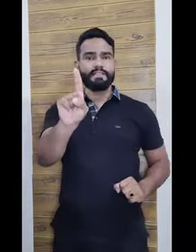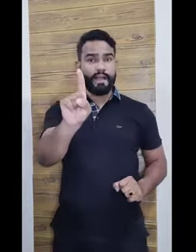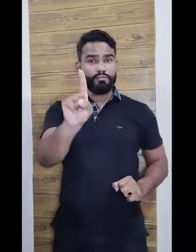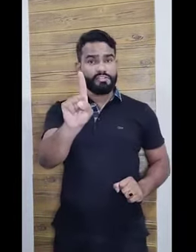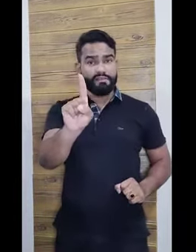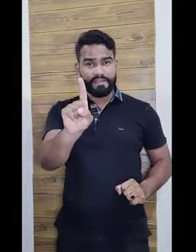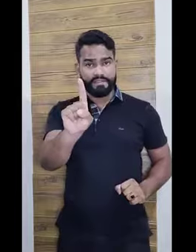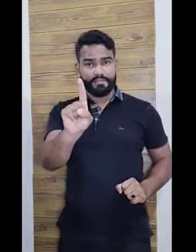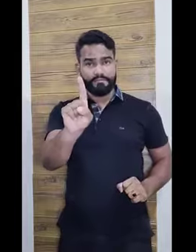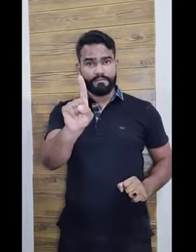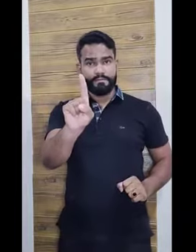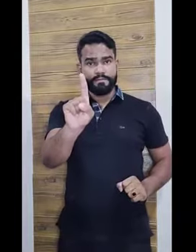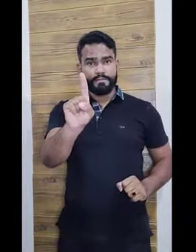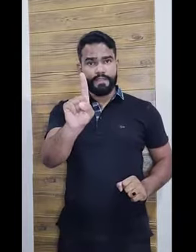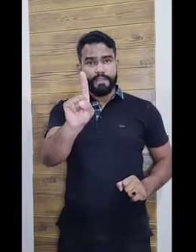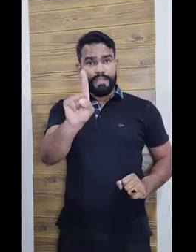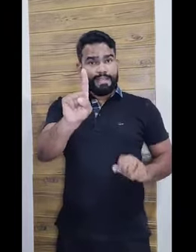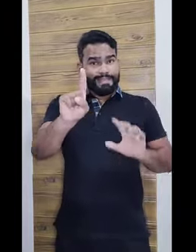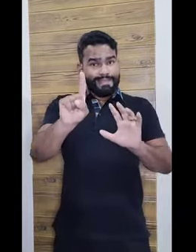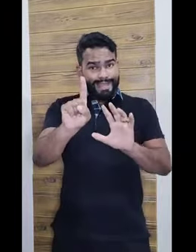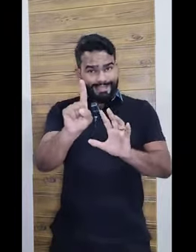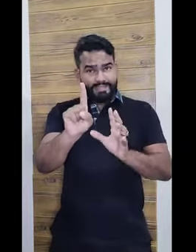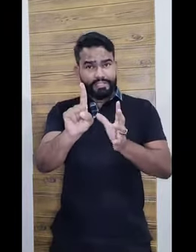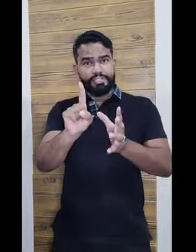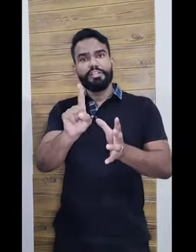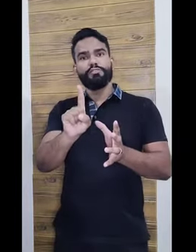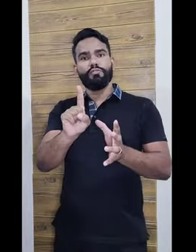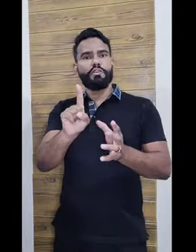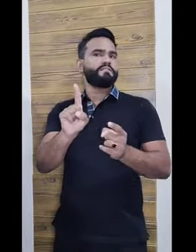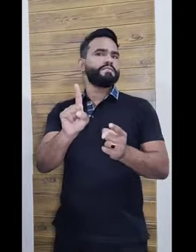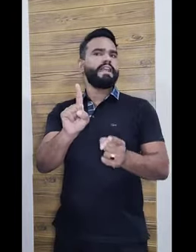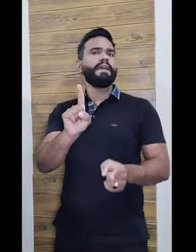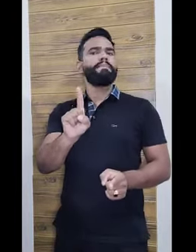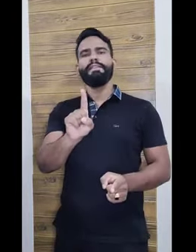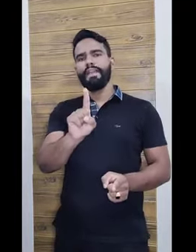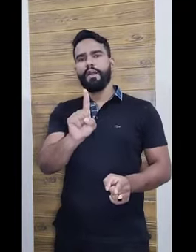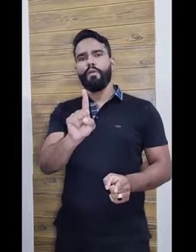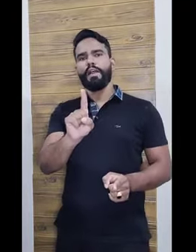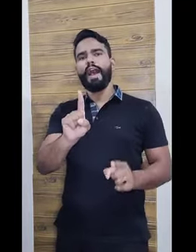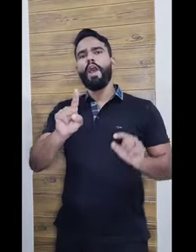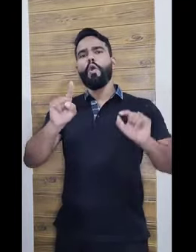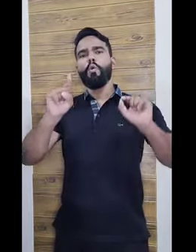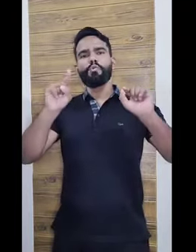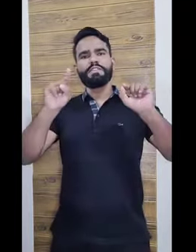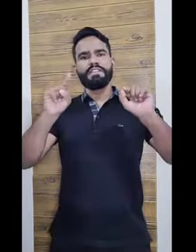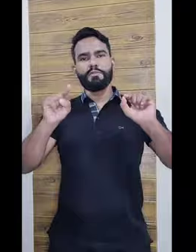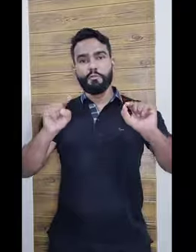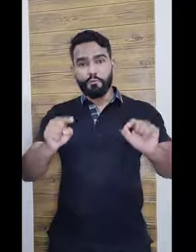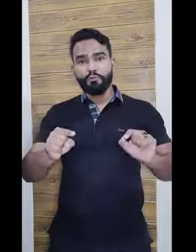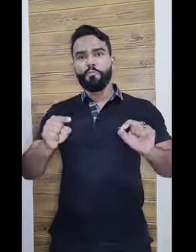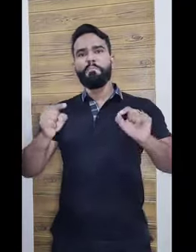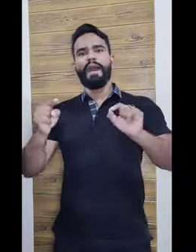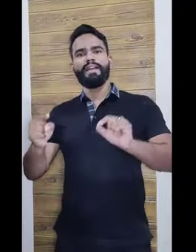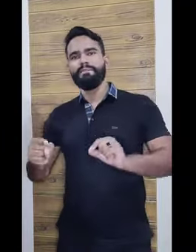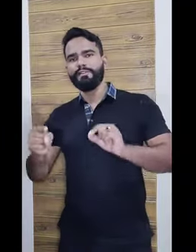sinal de difícil. Nesse sentido, nós vamos ter que aprender agora o segundo parâmetro